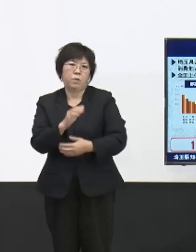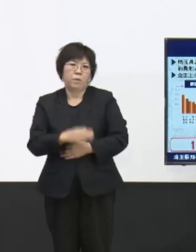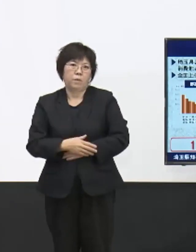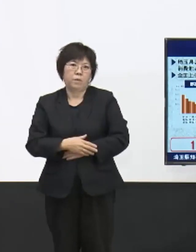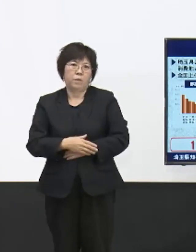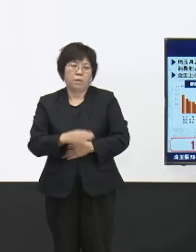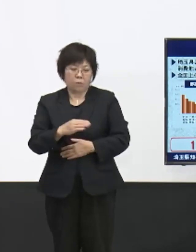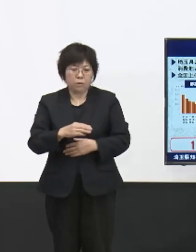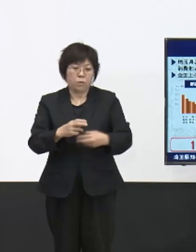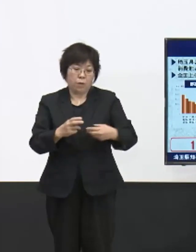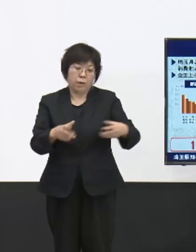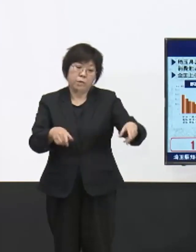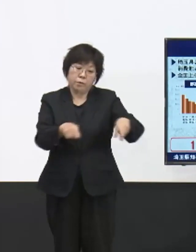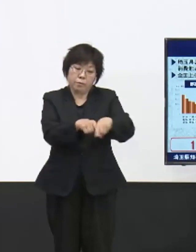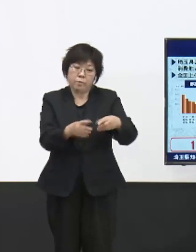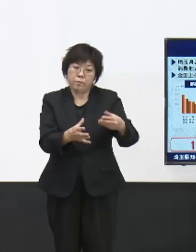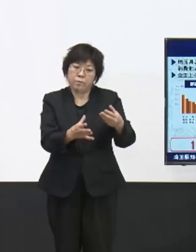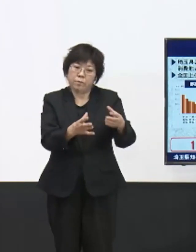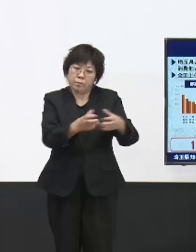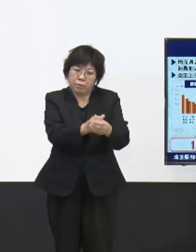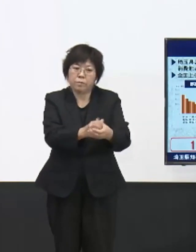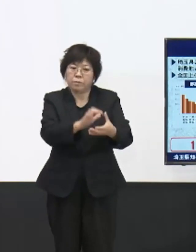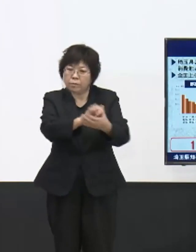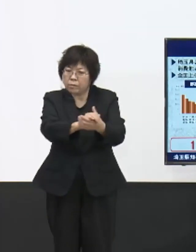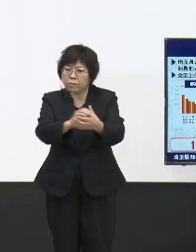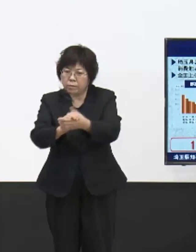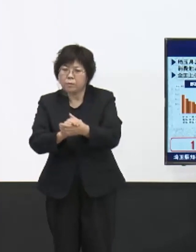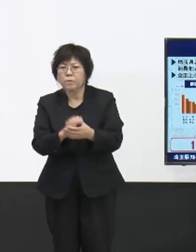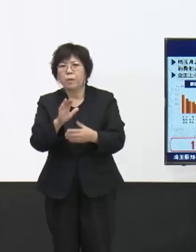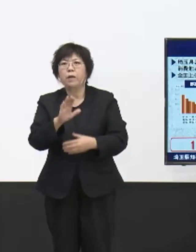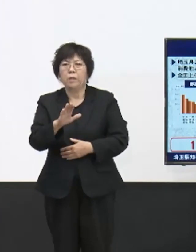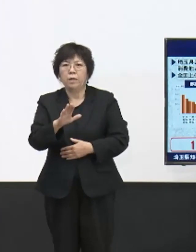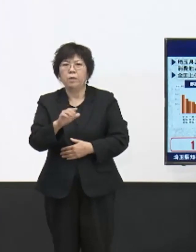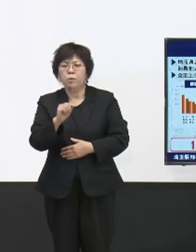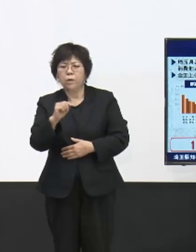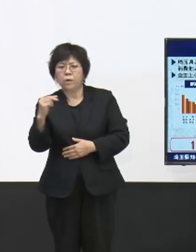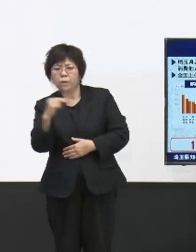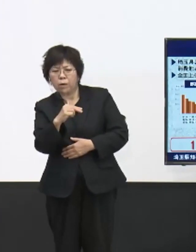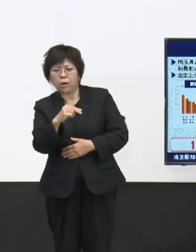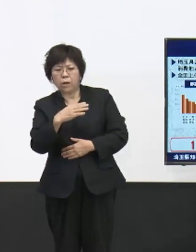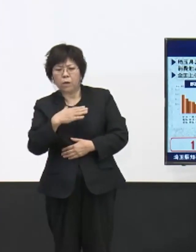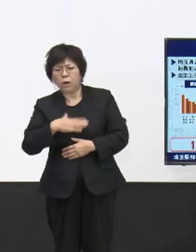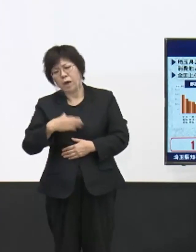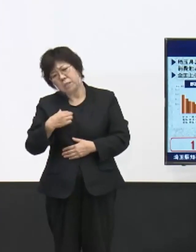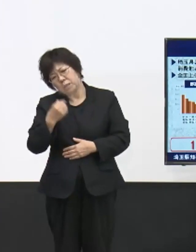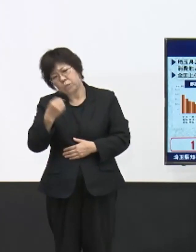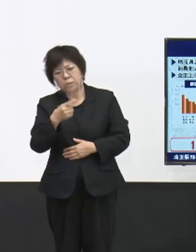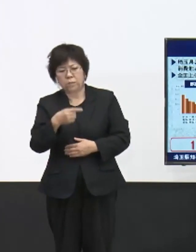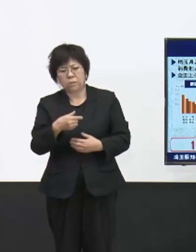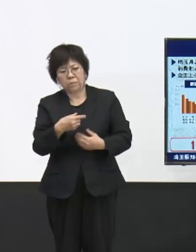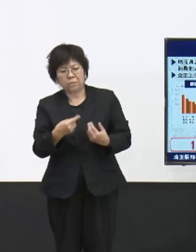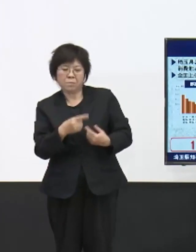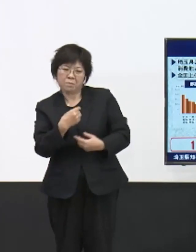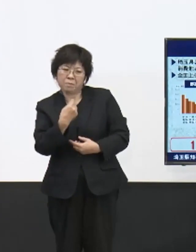一緒に乗れちゃいますので、やっぱり分かりにくかった。で、他方で与党についてもそういった